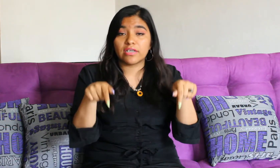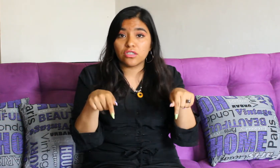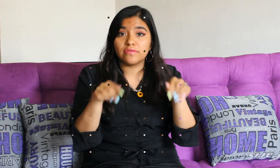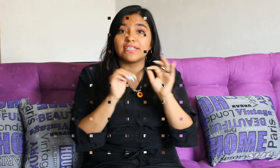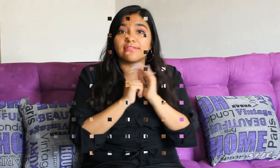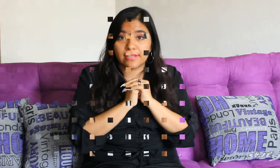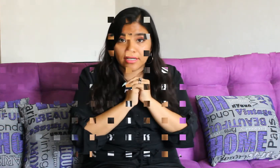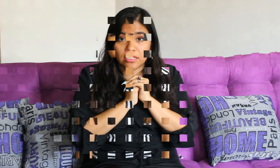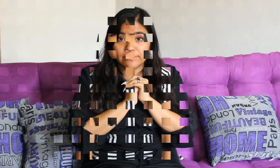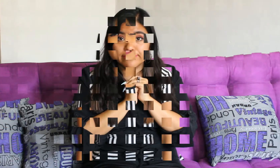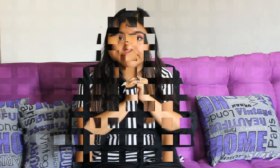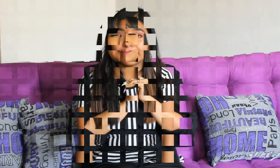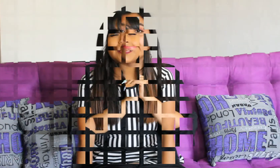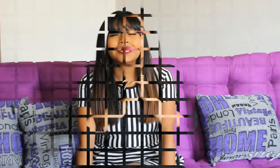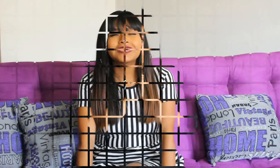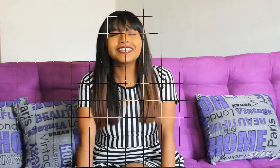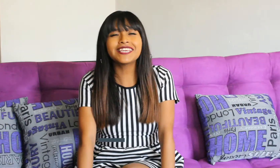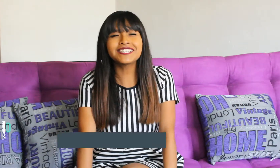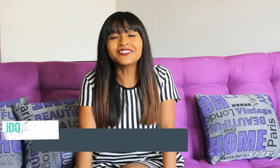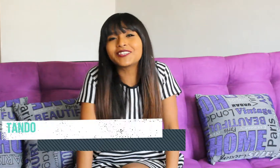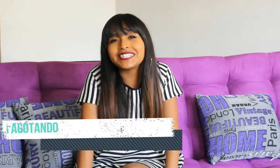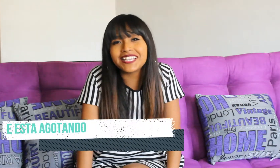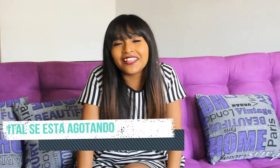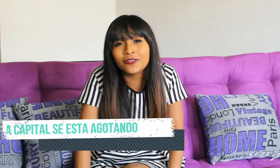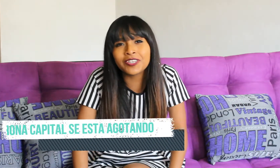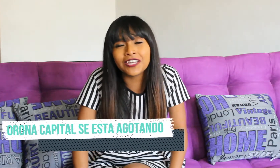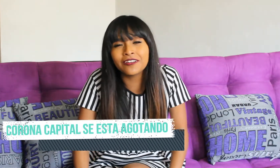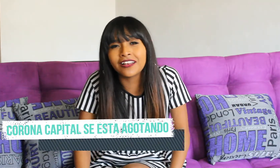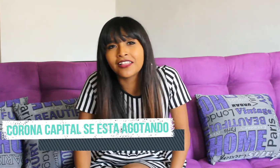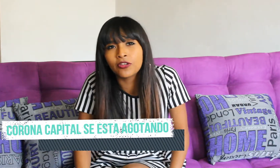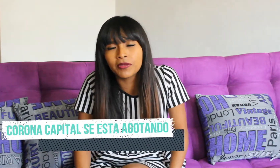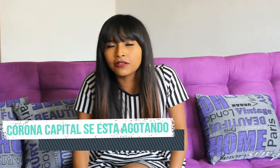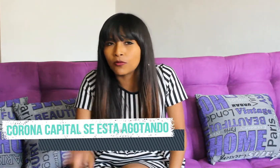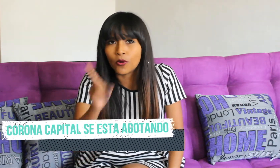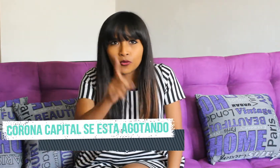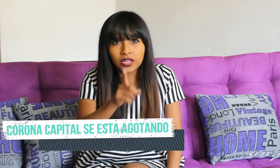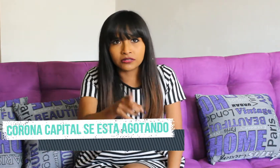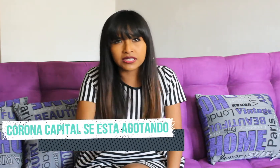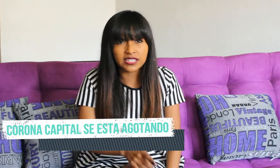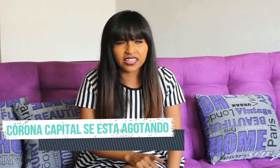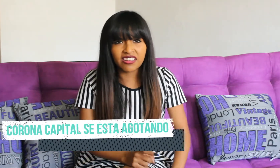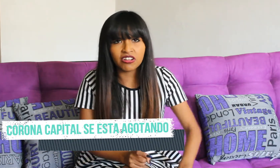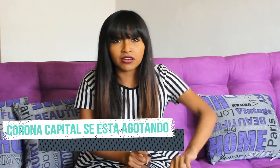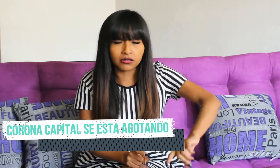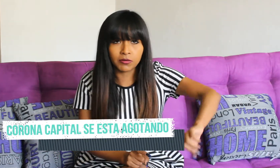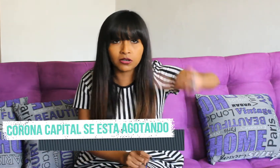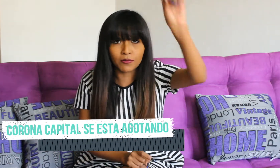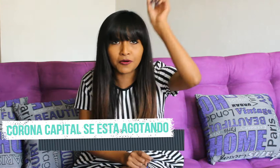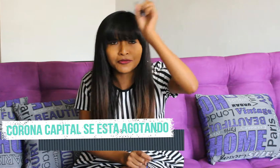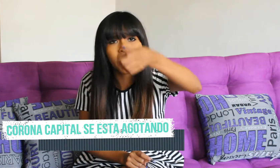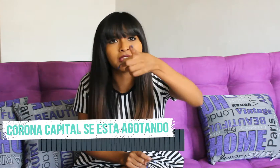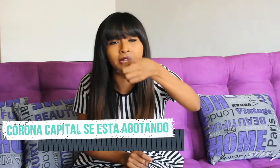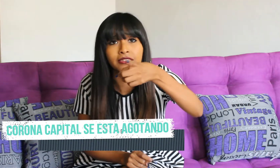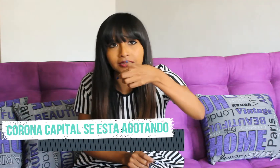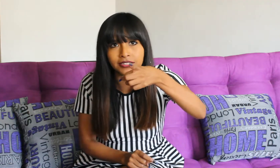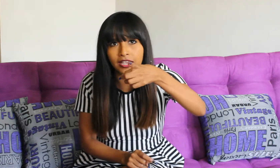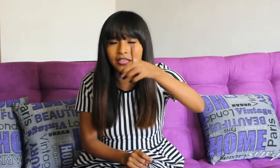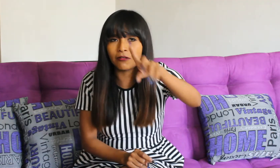abajito. Y esta noticia no quiero que la tomen como una noticia, quiero que la tomen como una advertencia y que